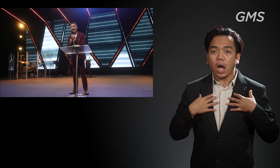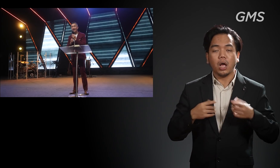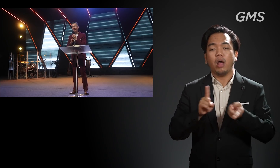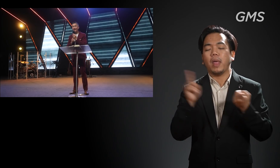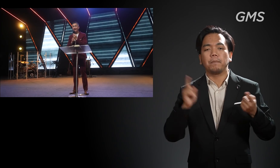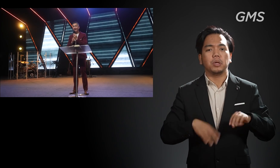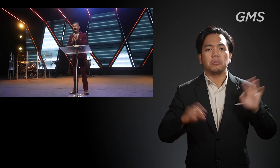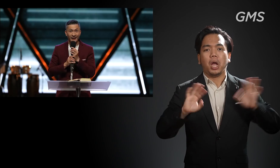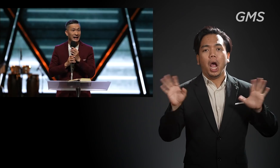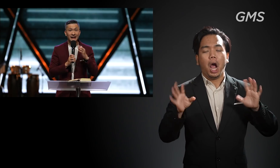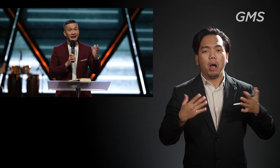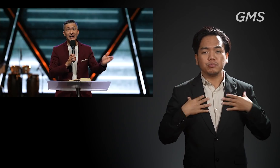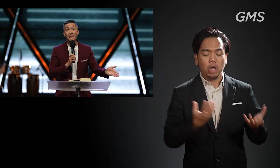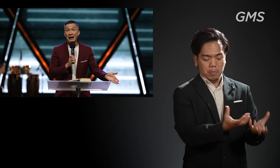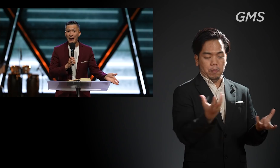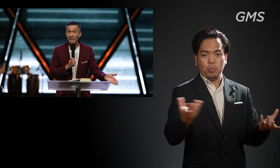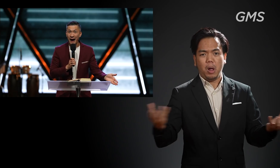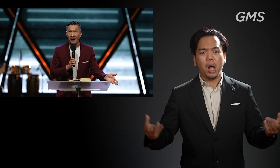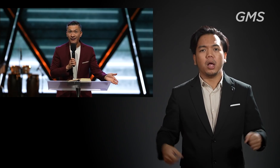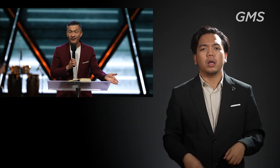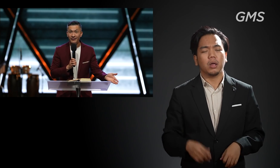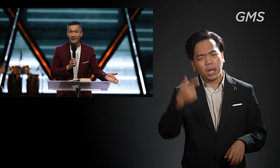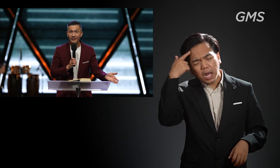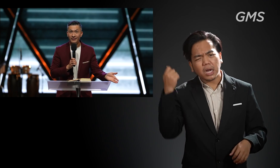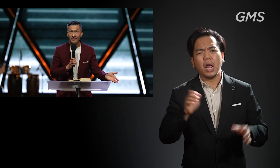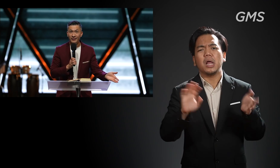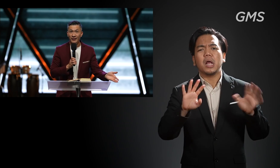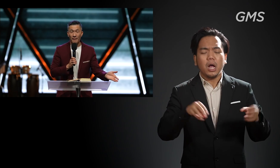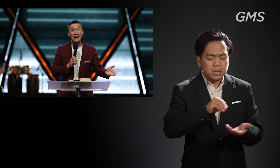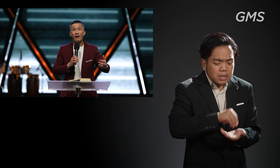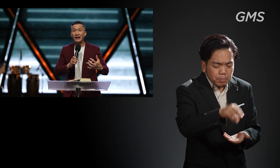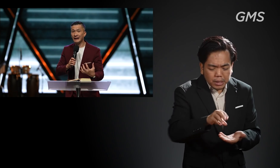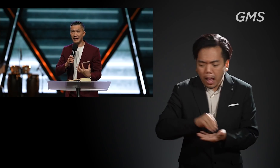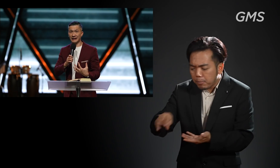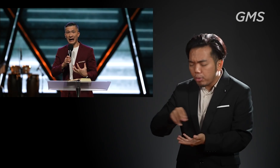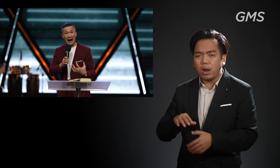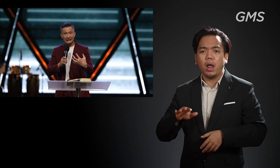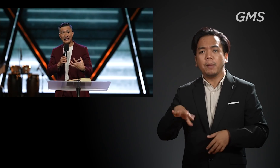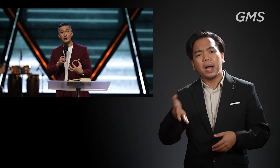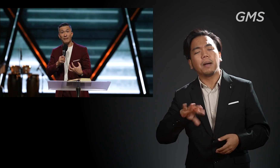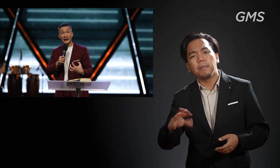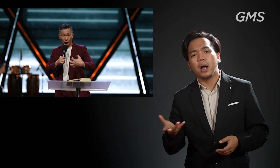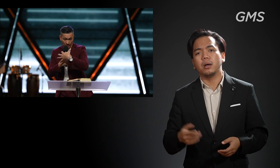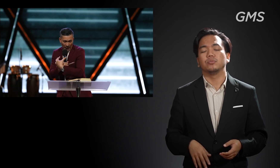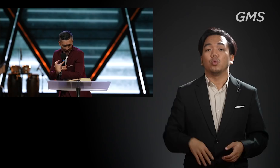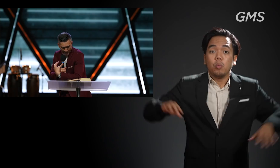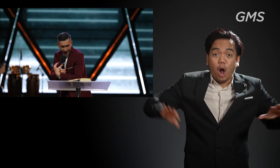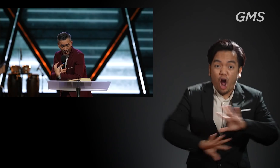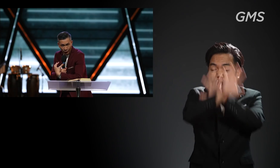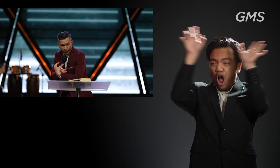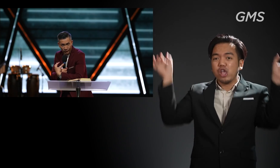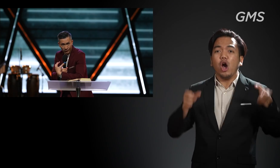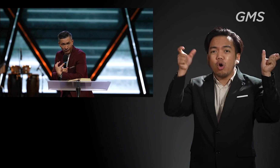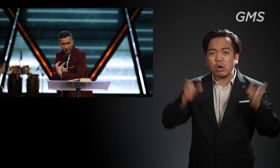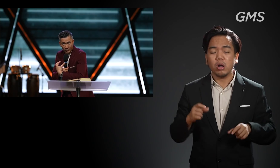semua. Karena tidak ditanami apa-apa. Banyak orang dengan hartanya juga begitu, dipegang